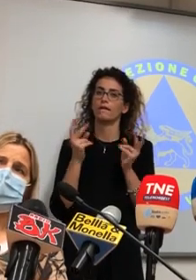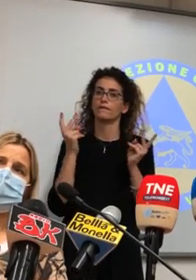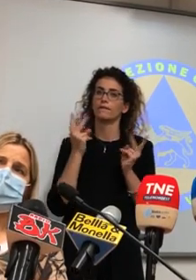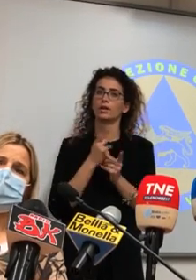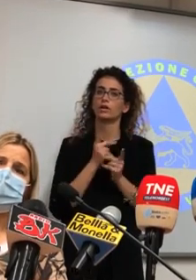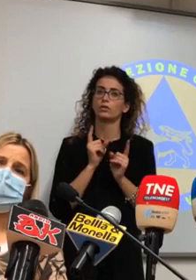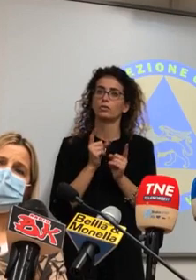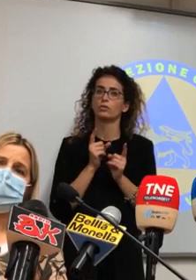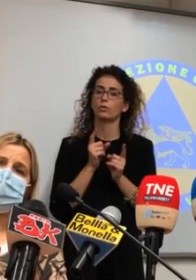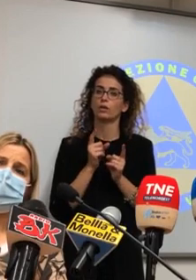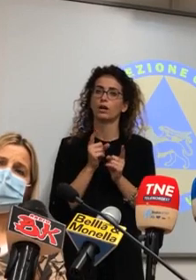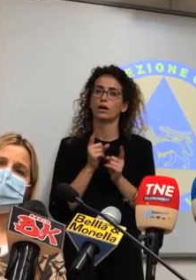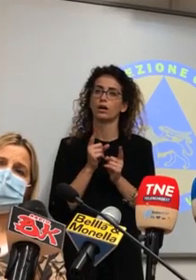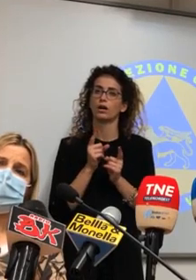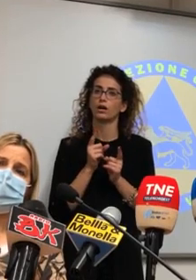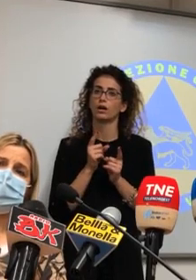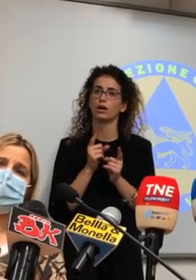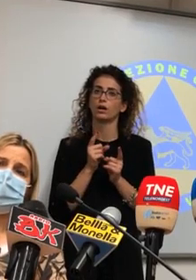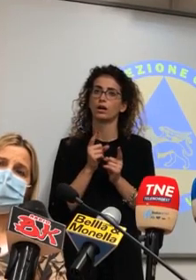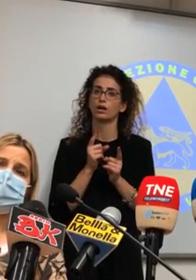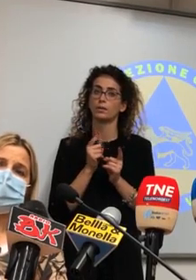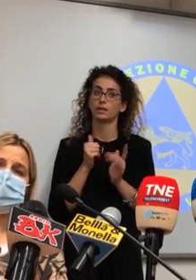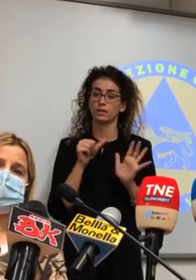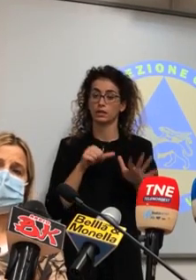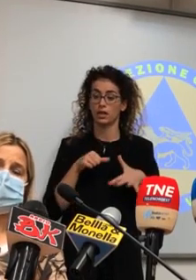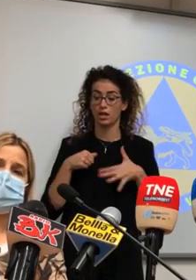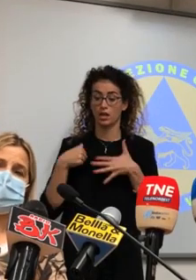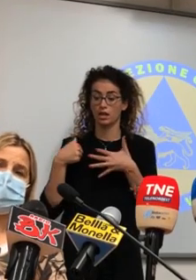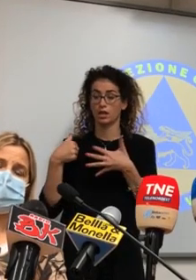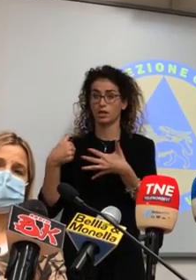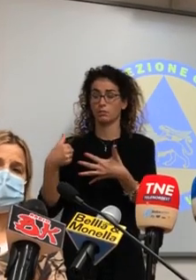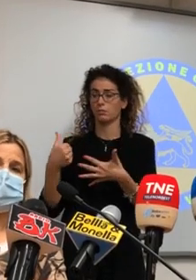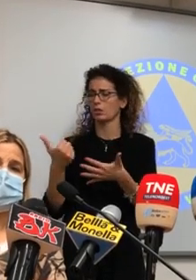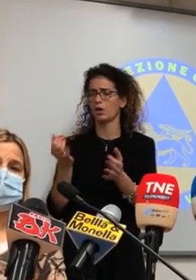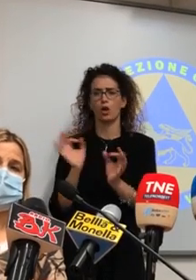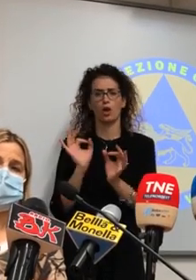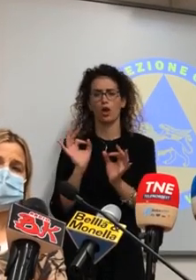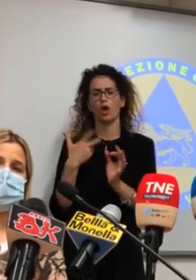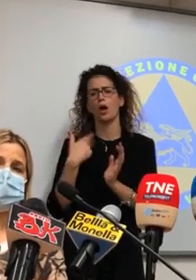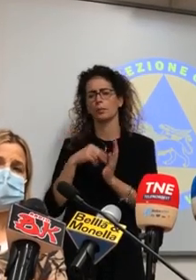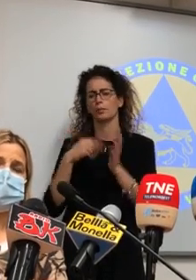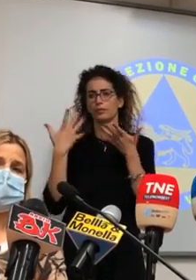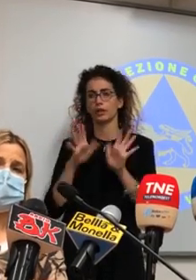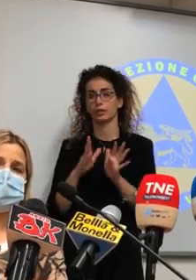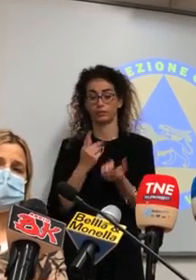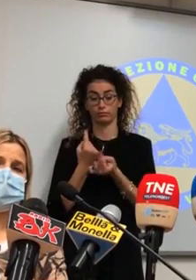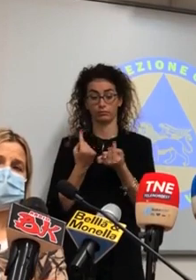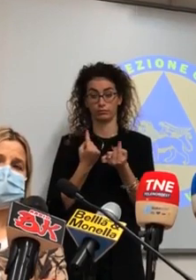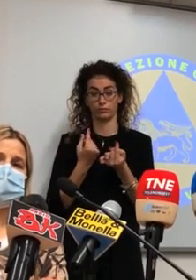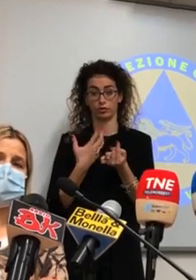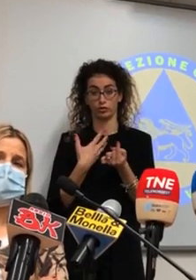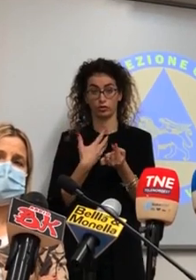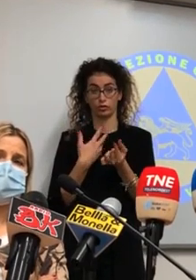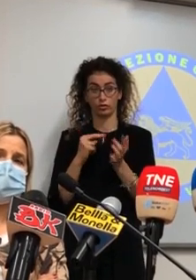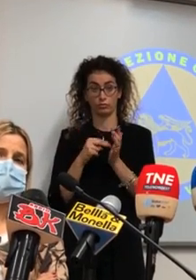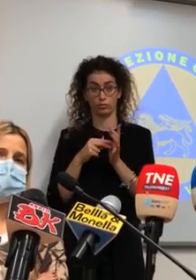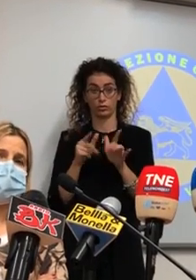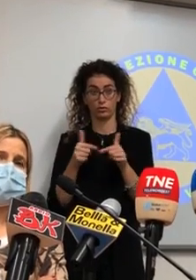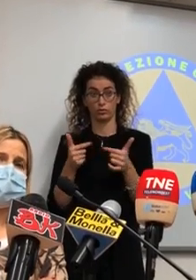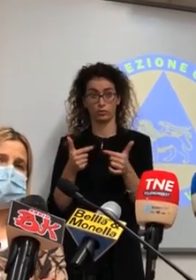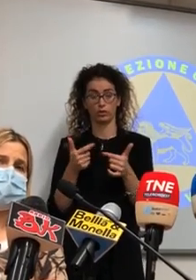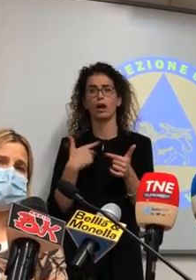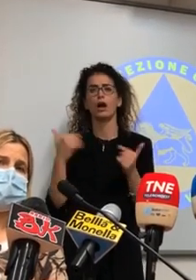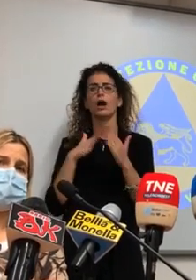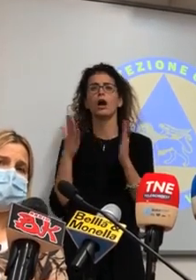non fossero completi i 6 mesi dall'ultima dose. In questo caso ci sono problematiche. Li